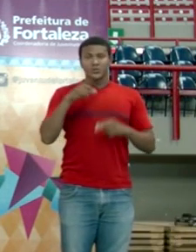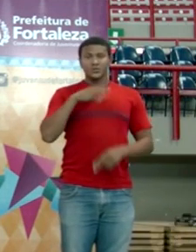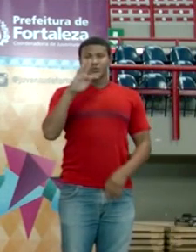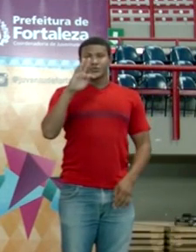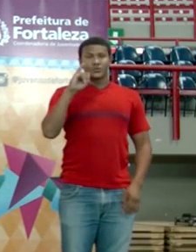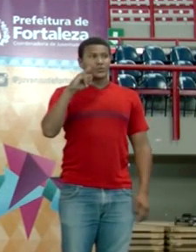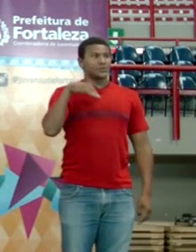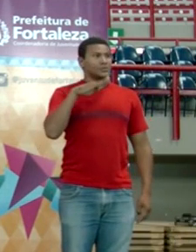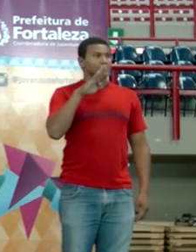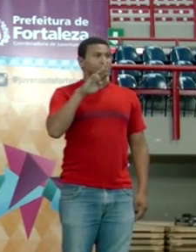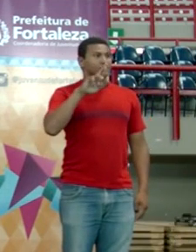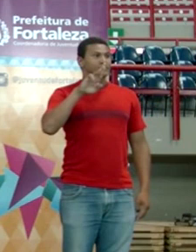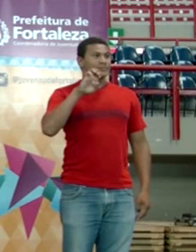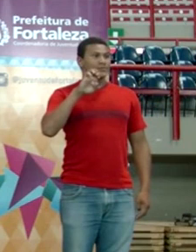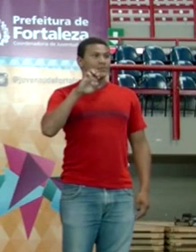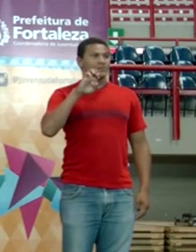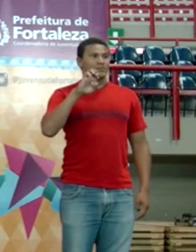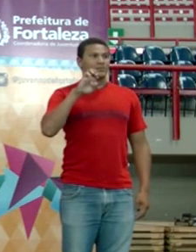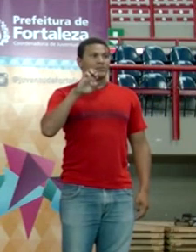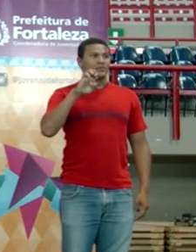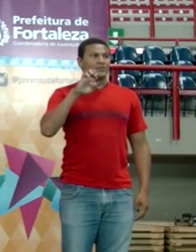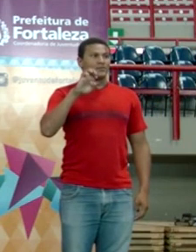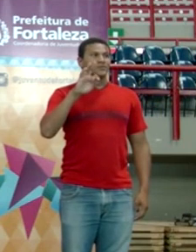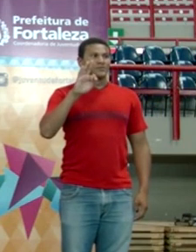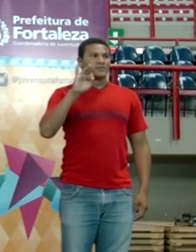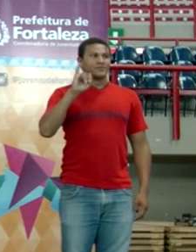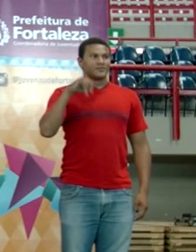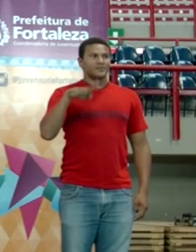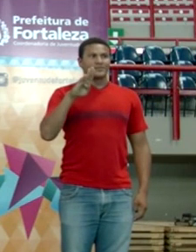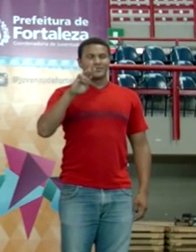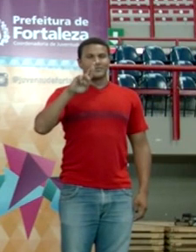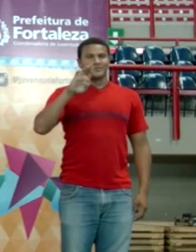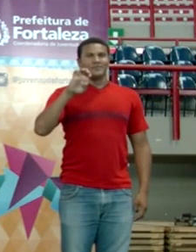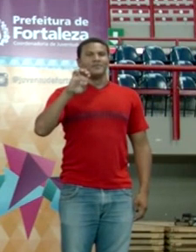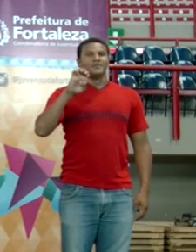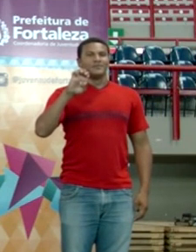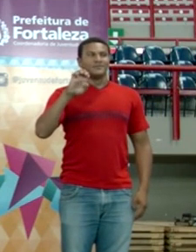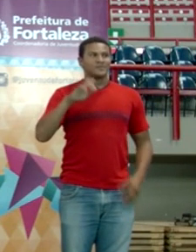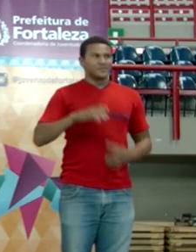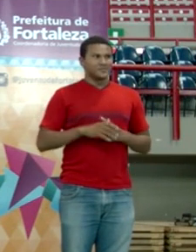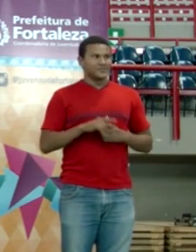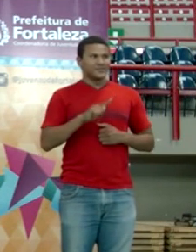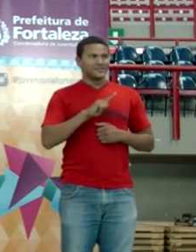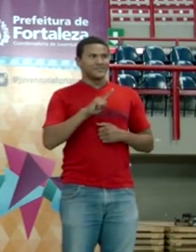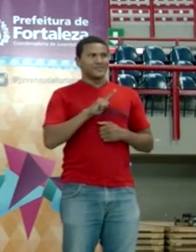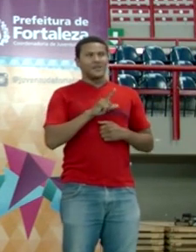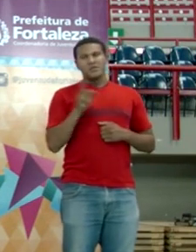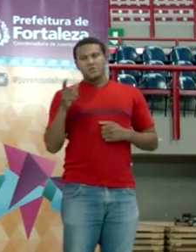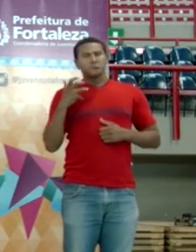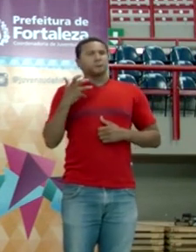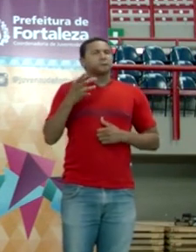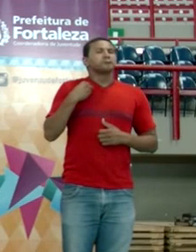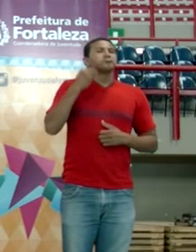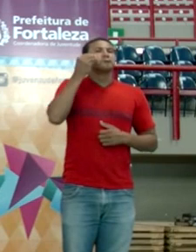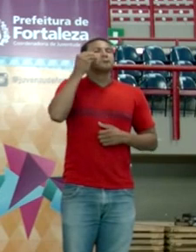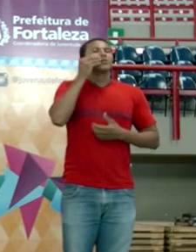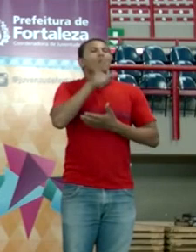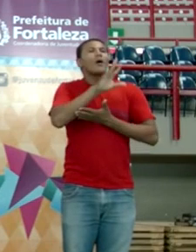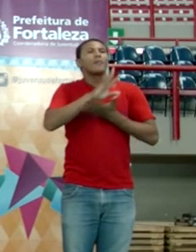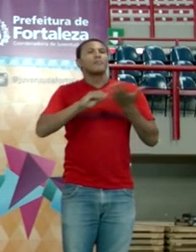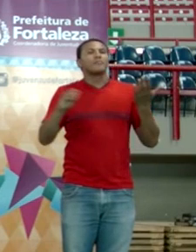onda. Por mais que eu queira imitar o Silvio Santos ou o Faustão,